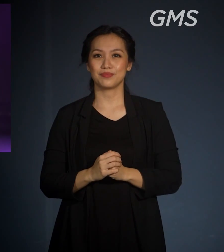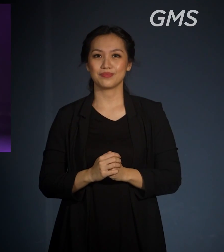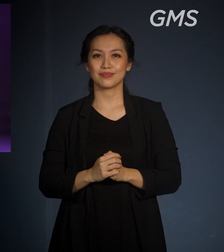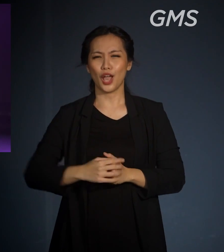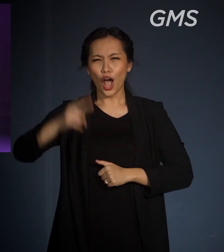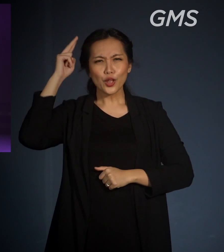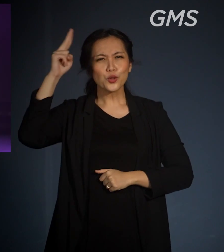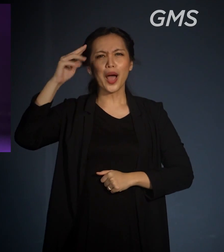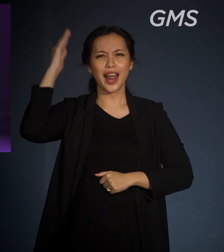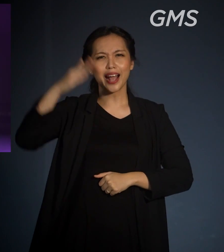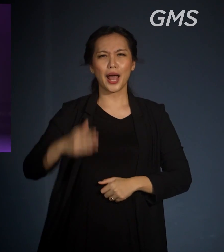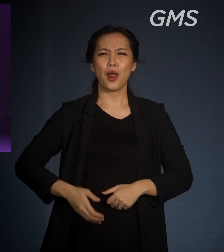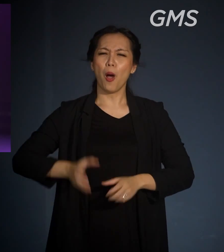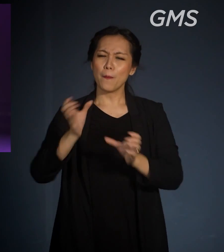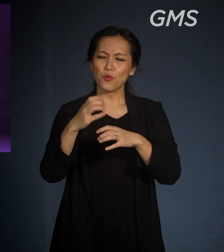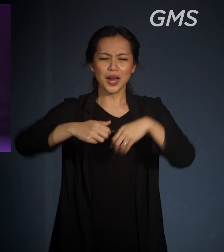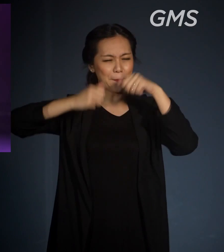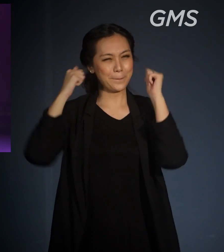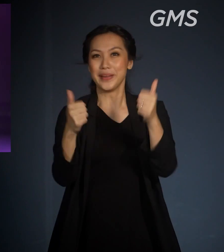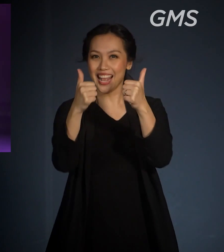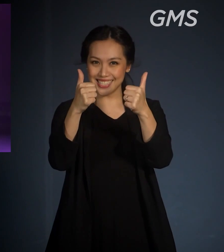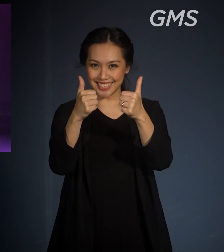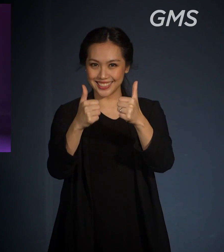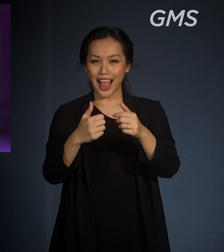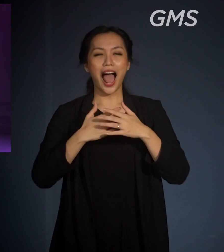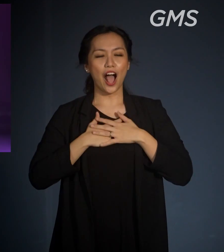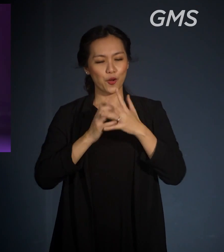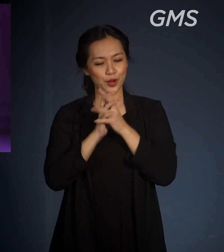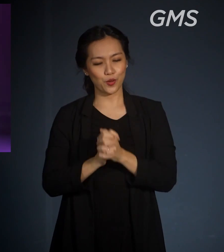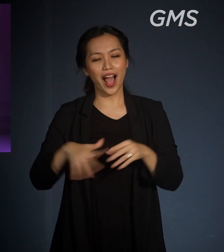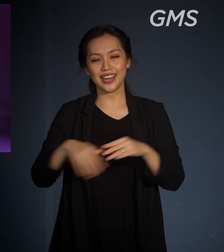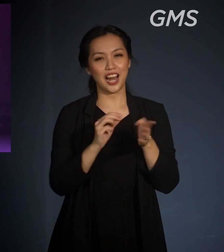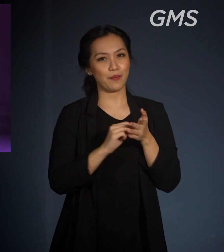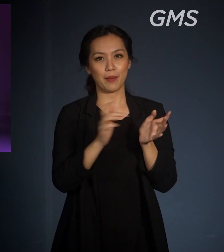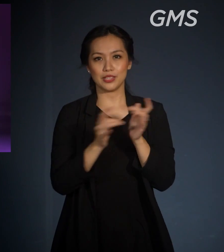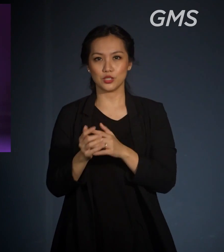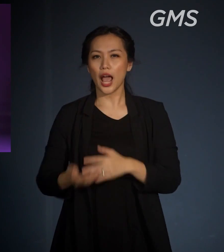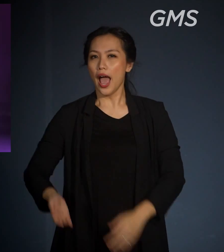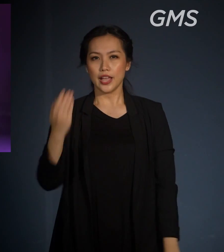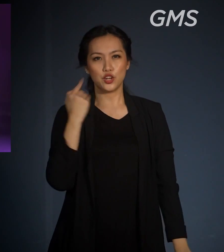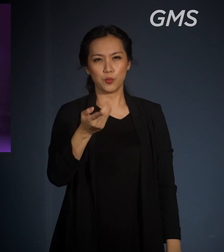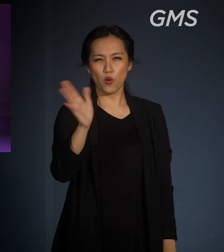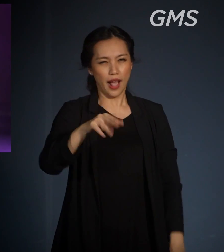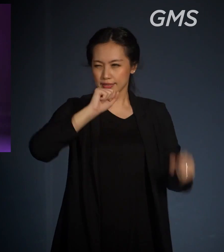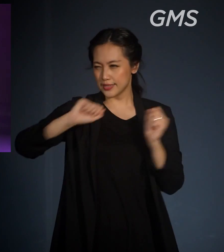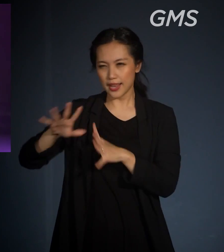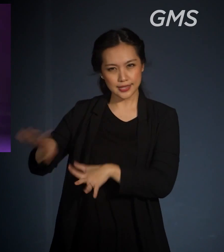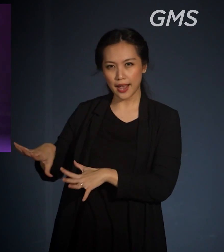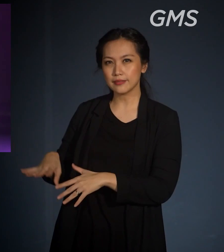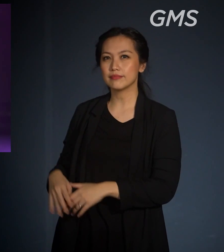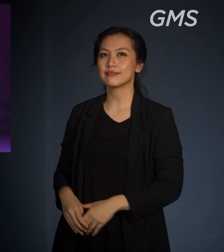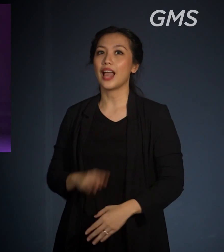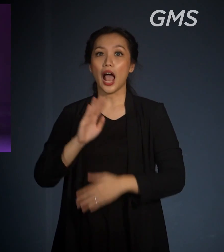Tuhan akan buat berhasil. Dan hamba berdoa di dalam nama Yesus, hidupmu tidak akan pernah menjadi sia-sia.